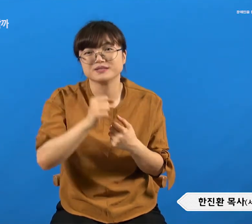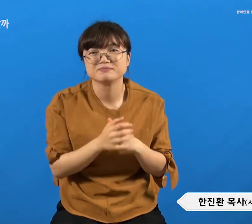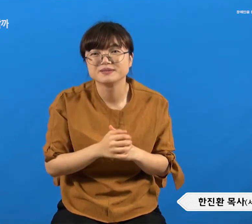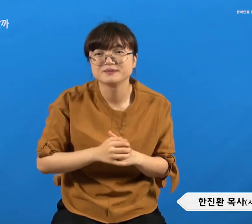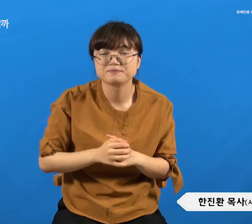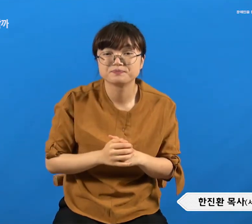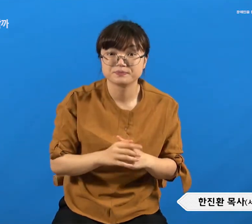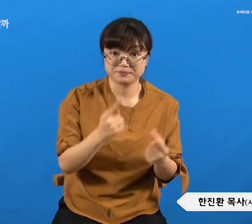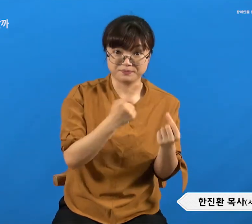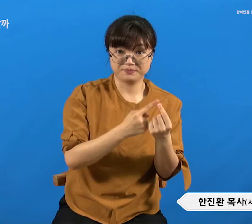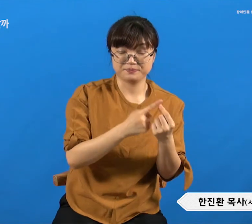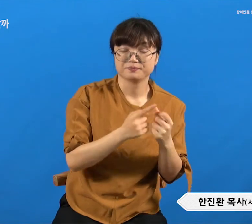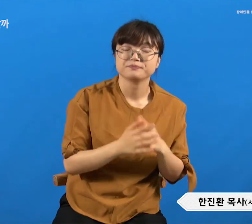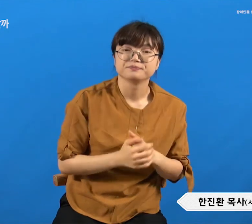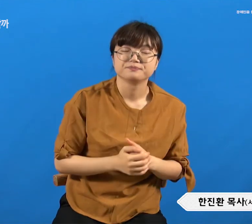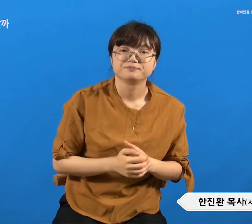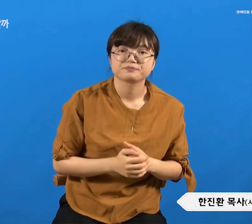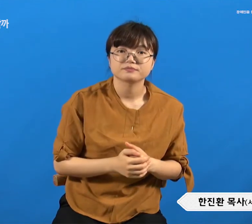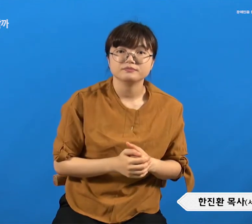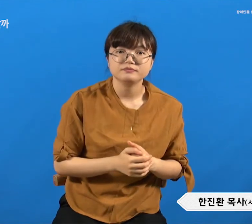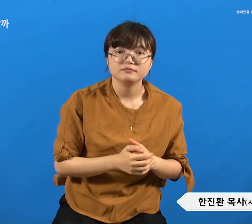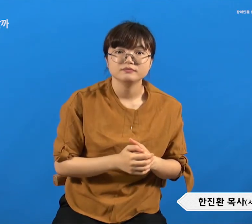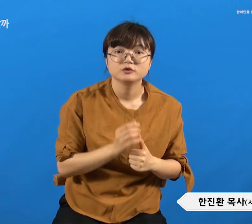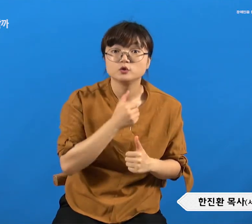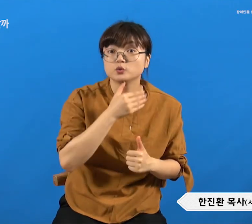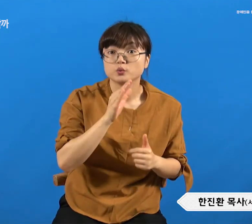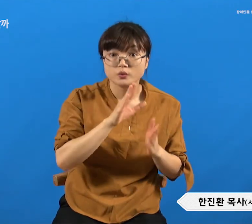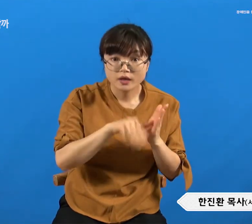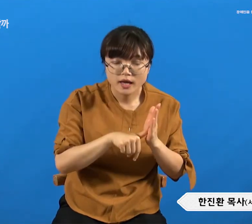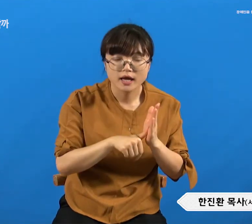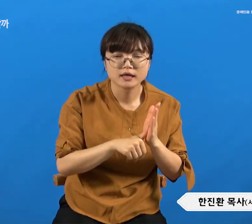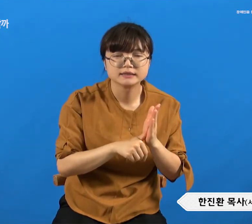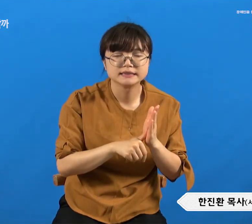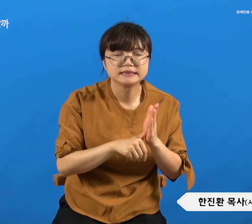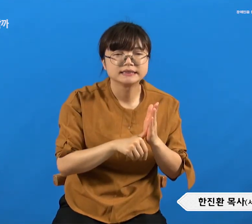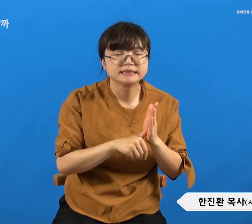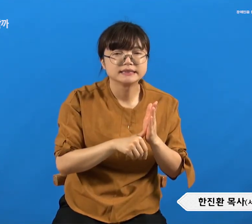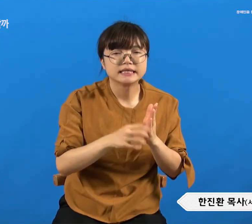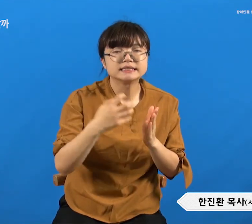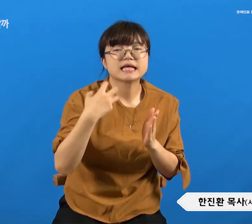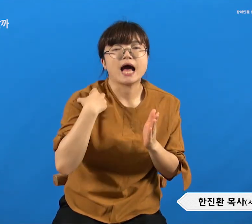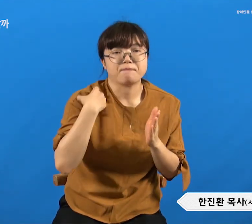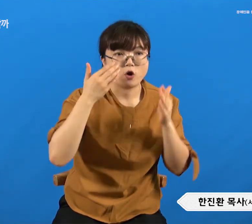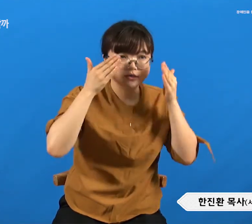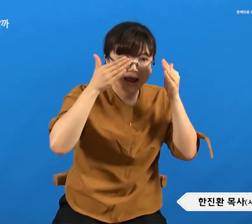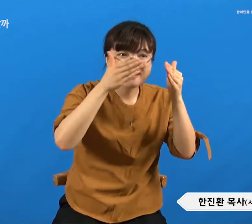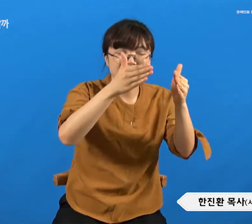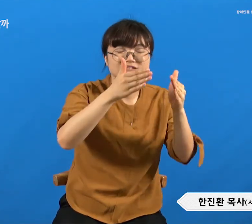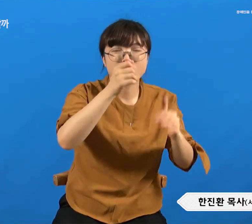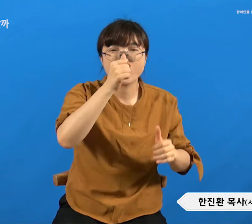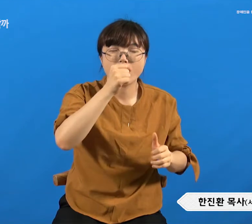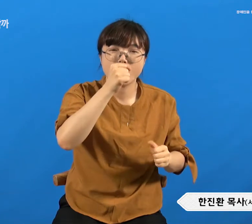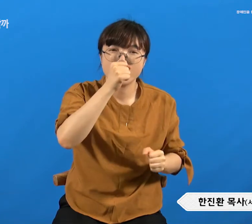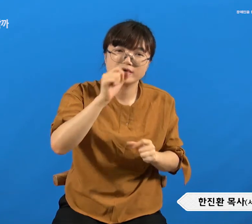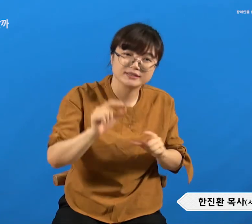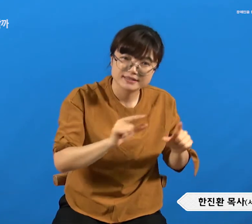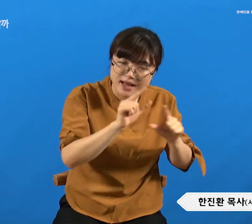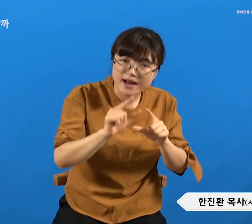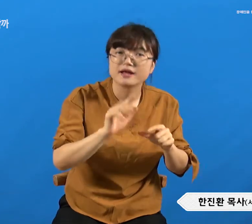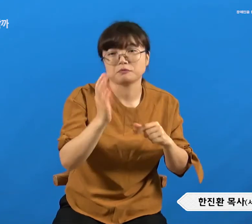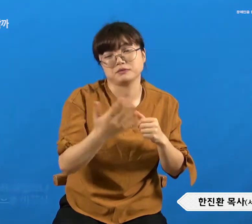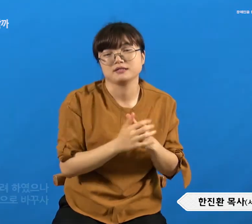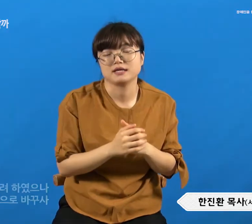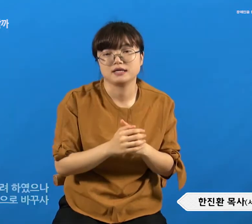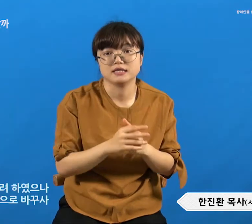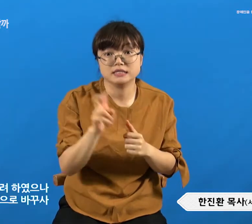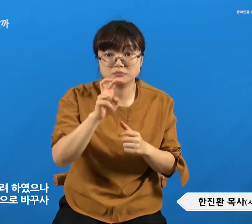합니다. 첫째는 후반전에는 사명을 향해서 달려가야 합니다. 20절에